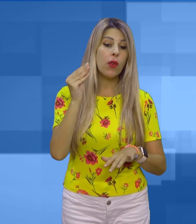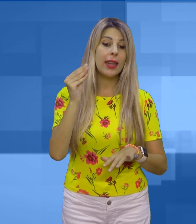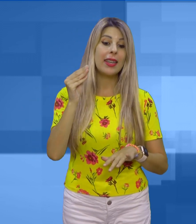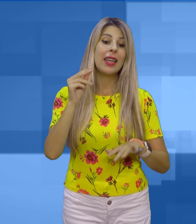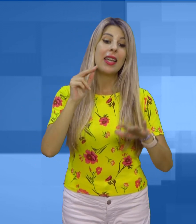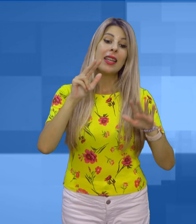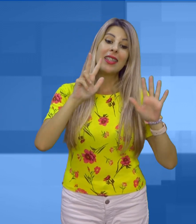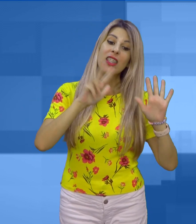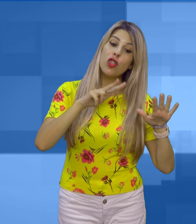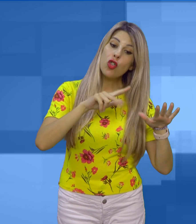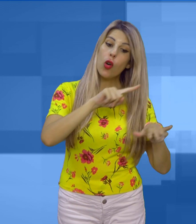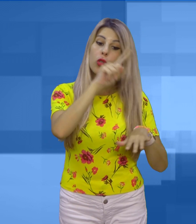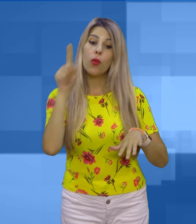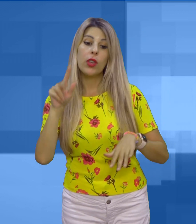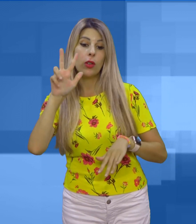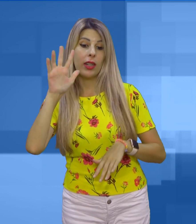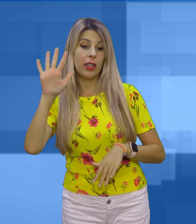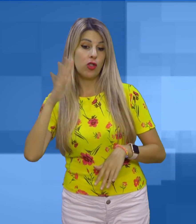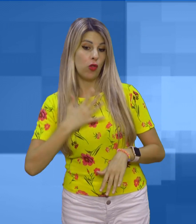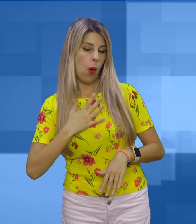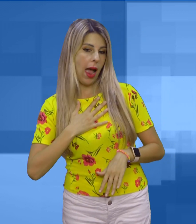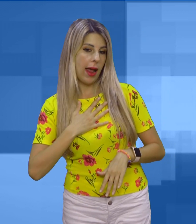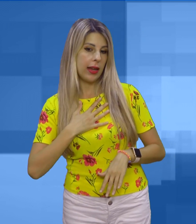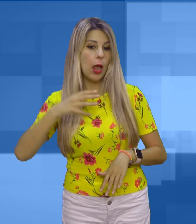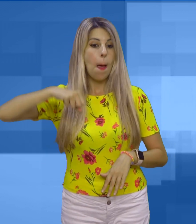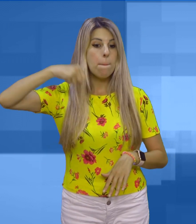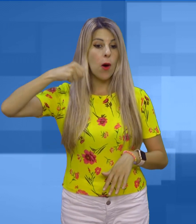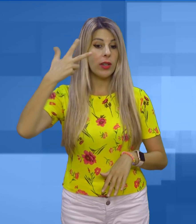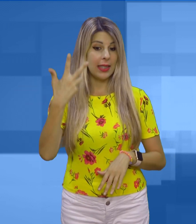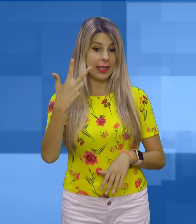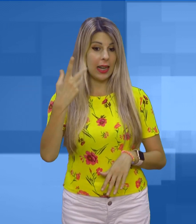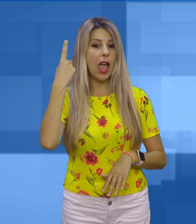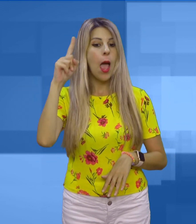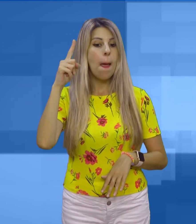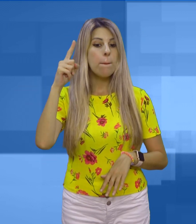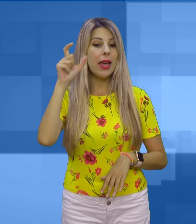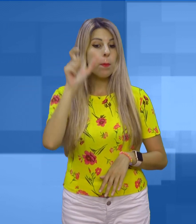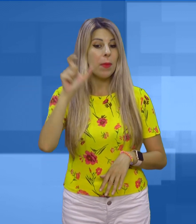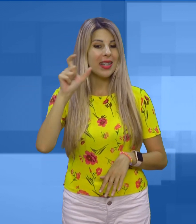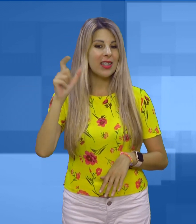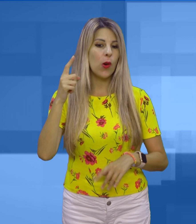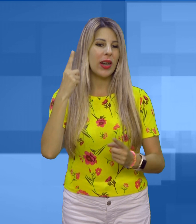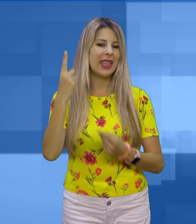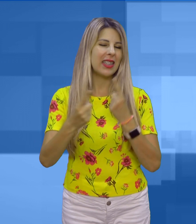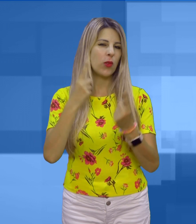anni. 3 borse lavoro saranno invece destinate a persone in particolari situazioni di